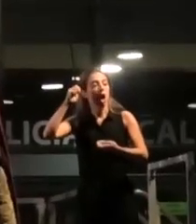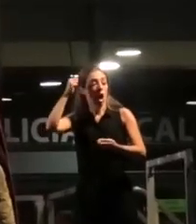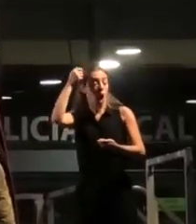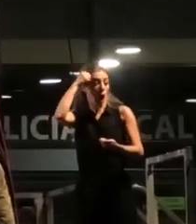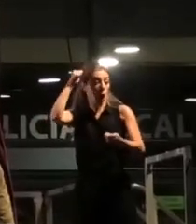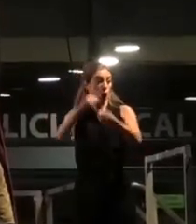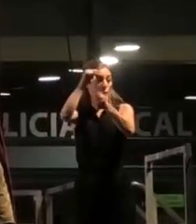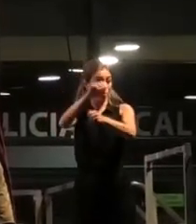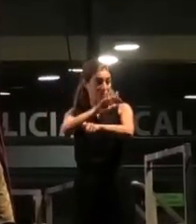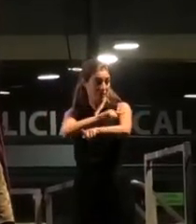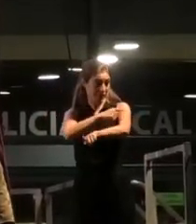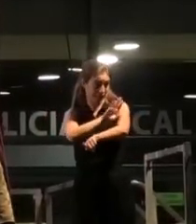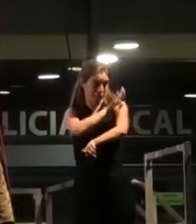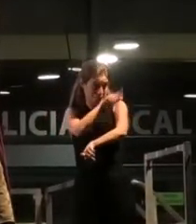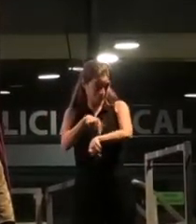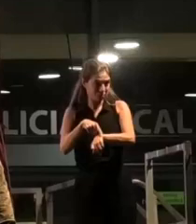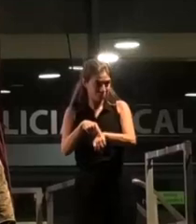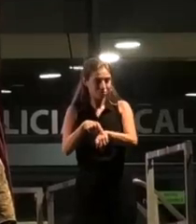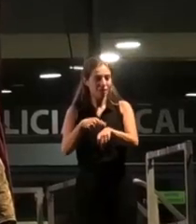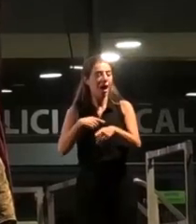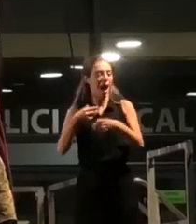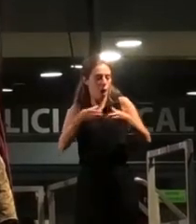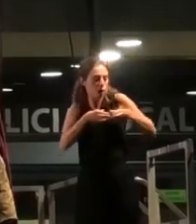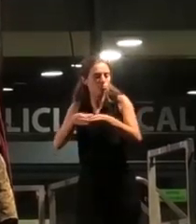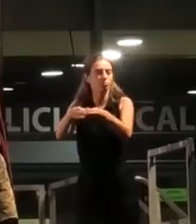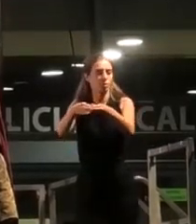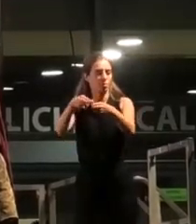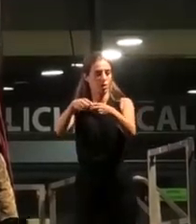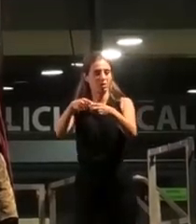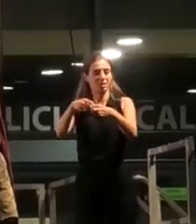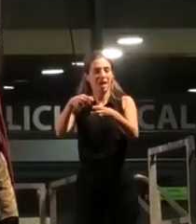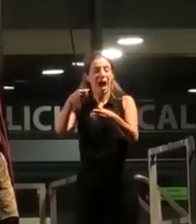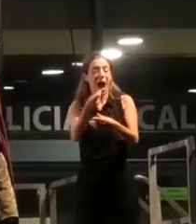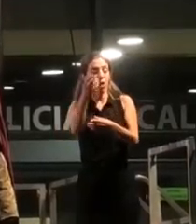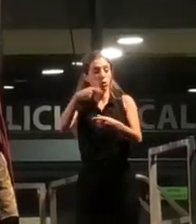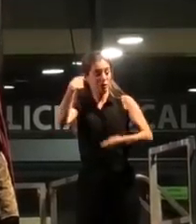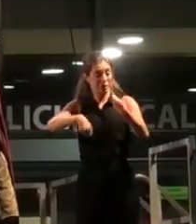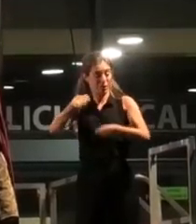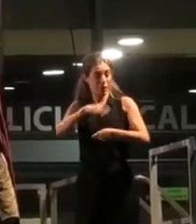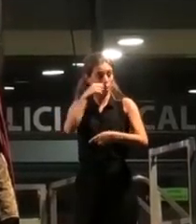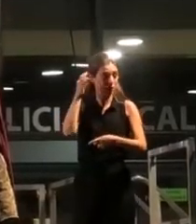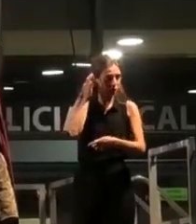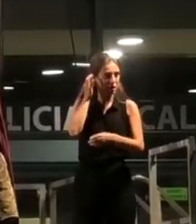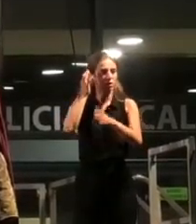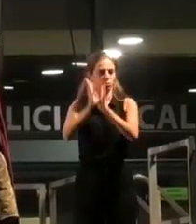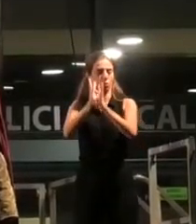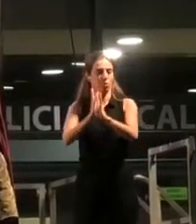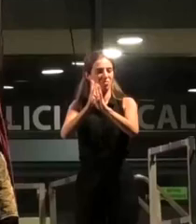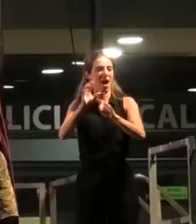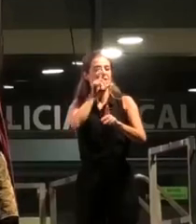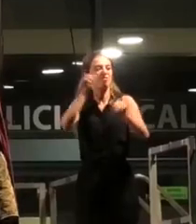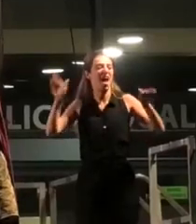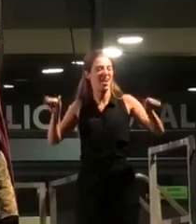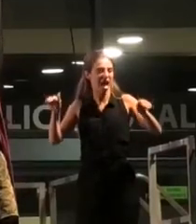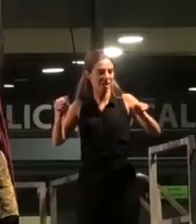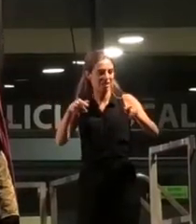fa poc van emprendre el camí en solitari. Però avui, un nombrós grup de timbaleres i timbalers marquem el pas a la farnaca